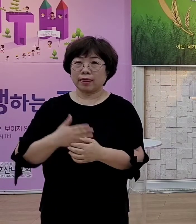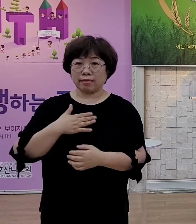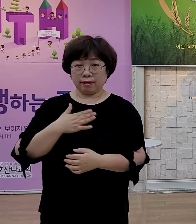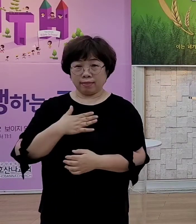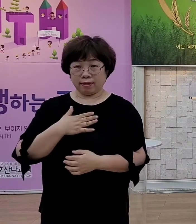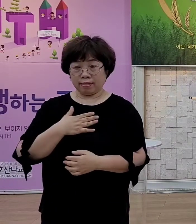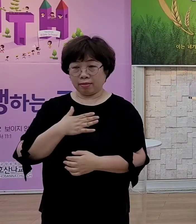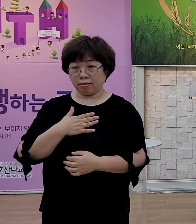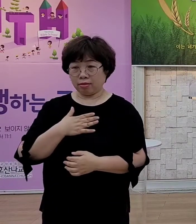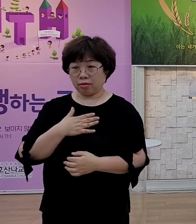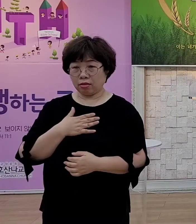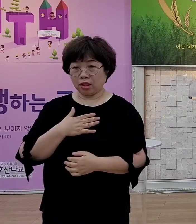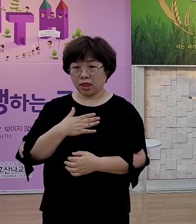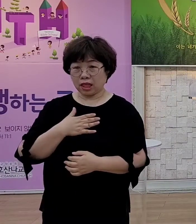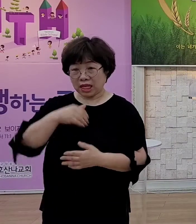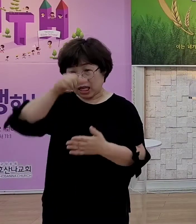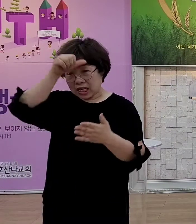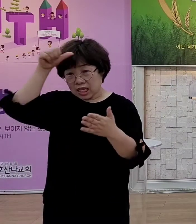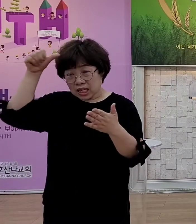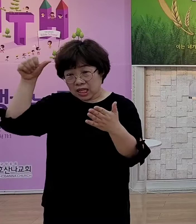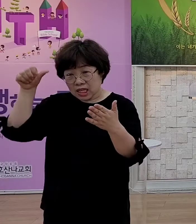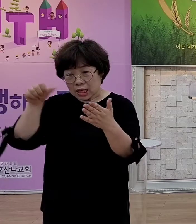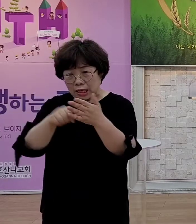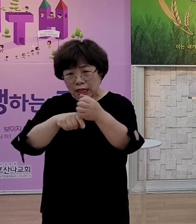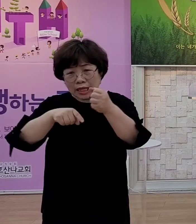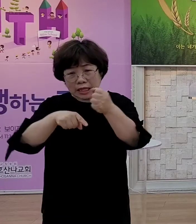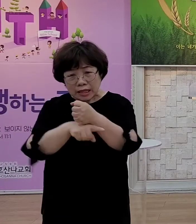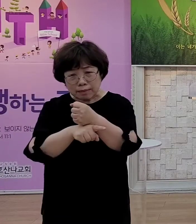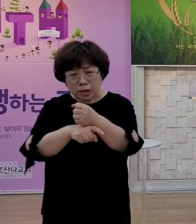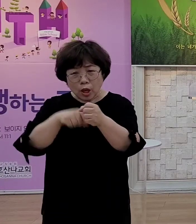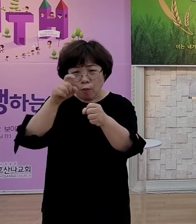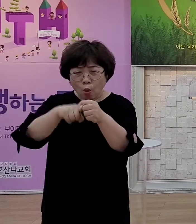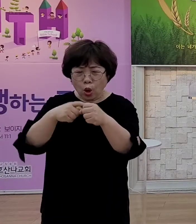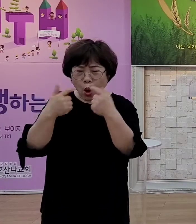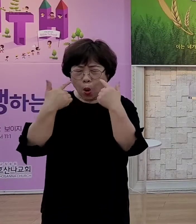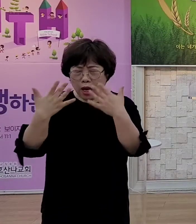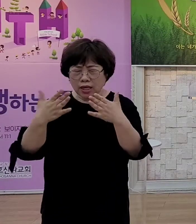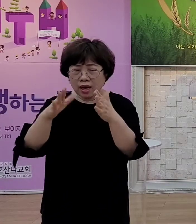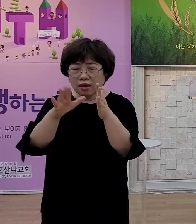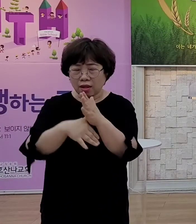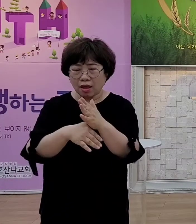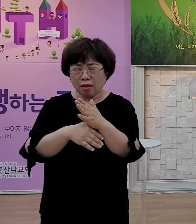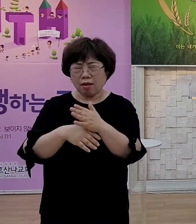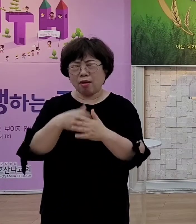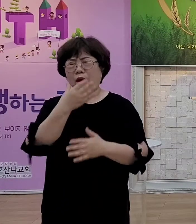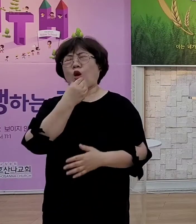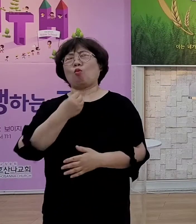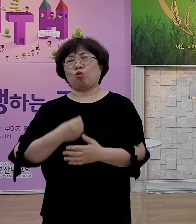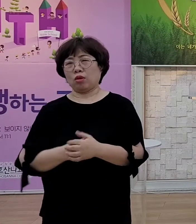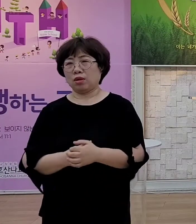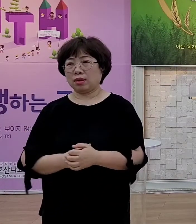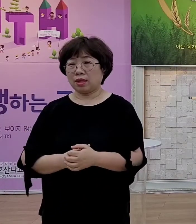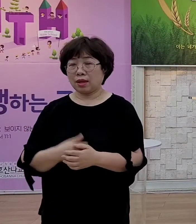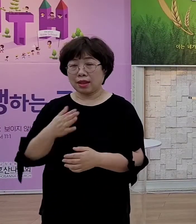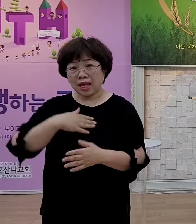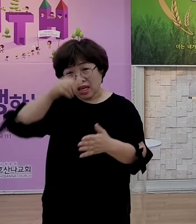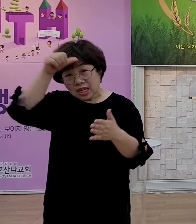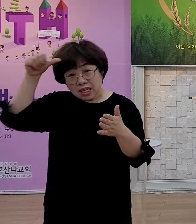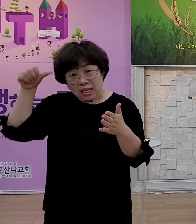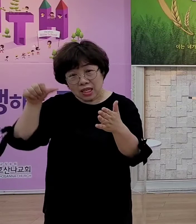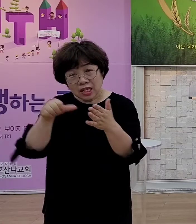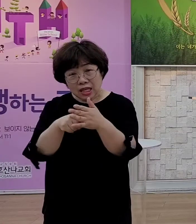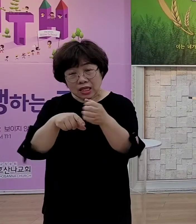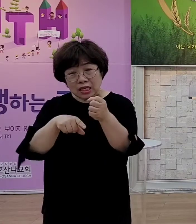자기의 어떤 인생의 의미와 목적이 분명할 때. 여러분, 내 인생의